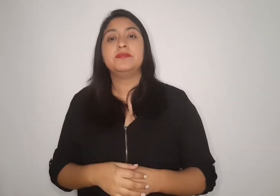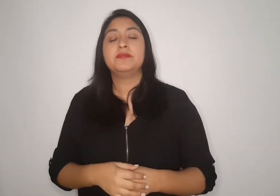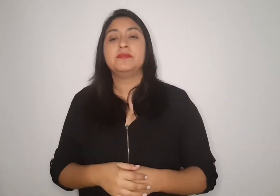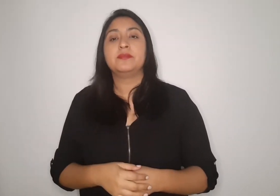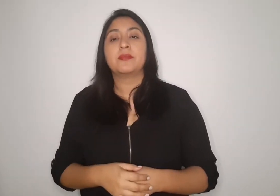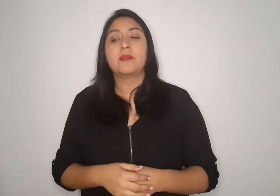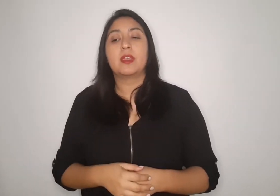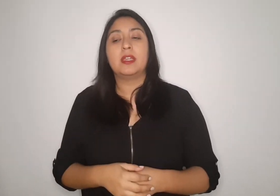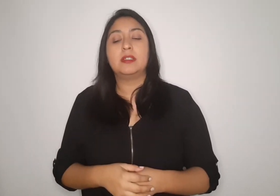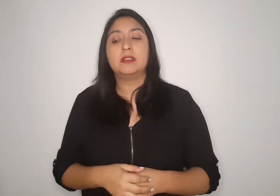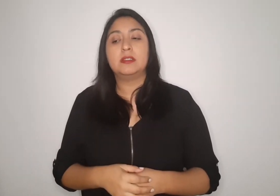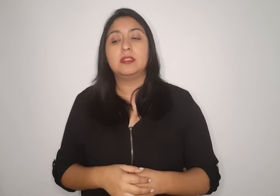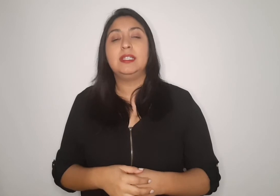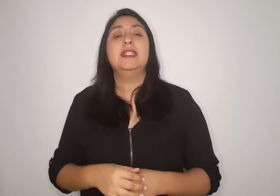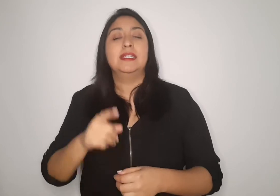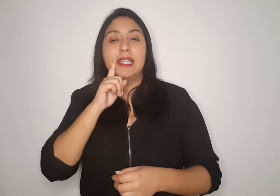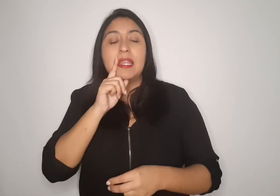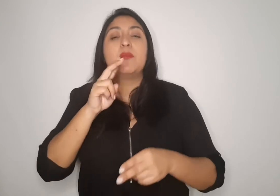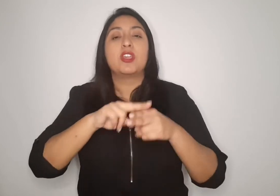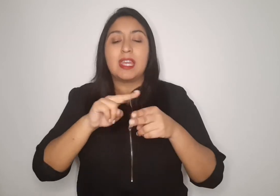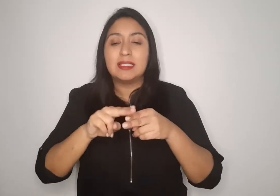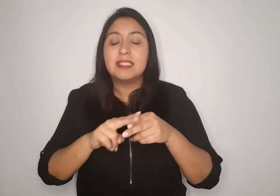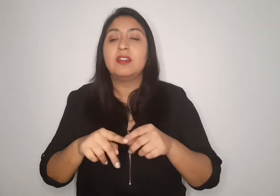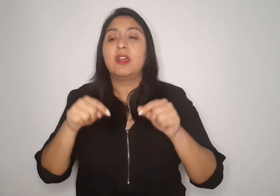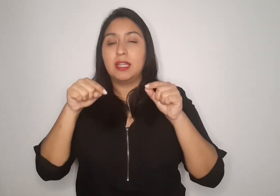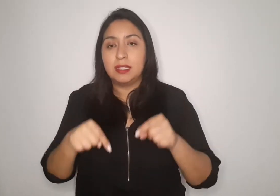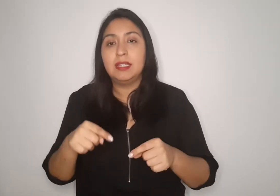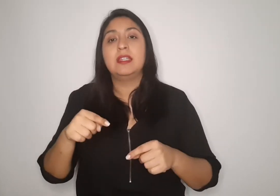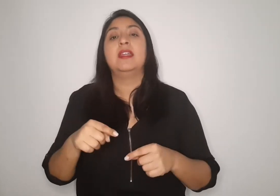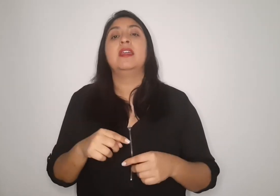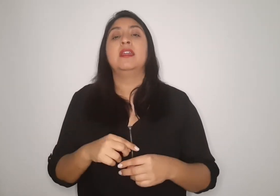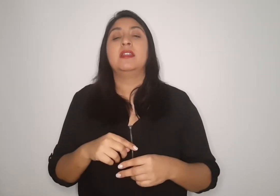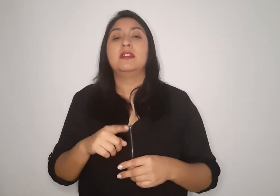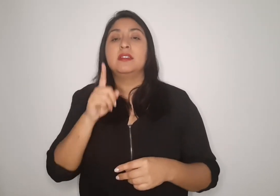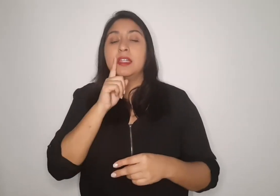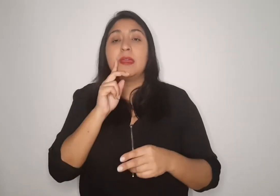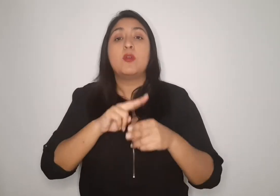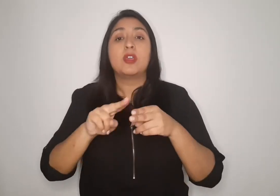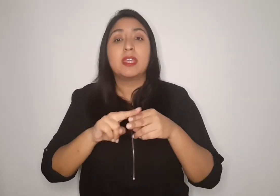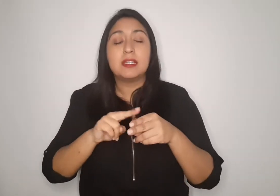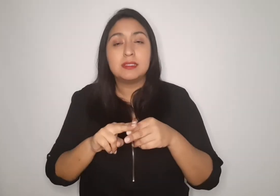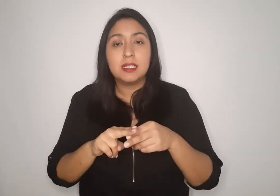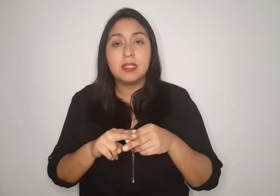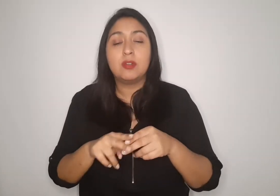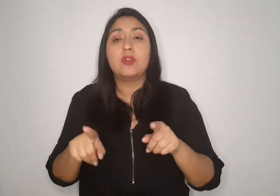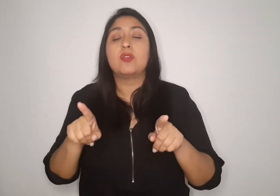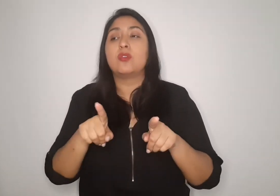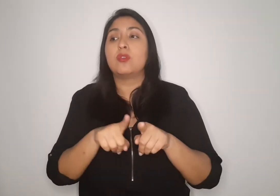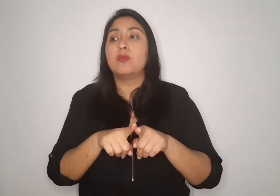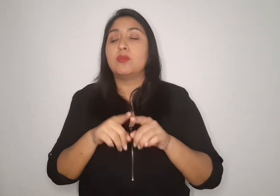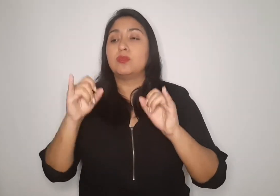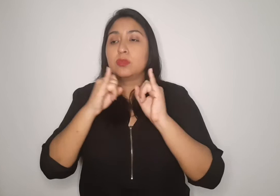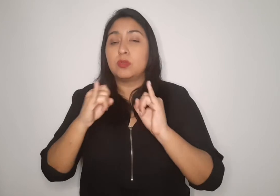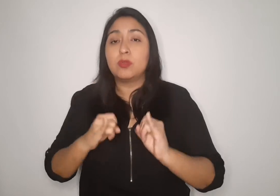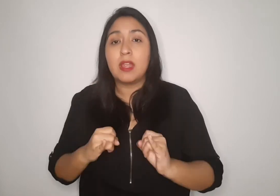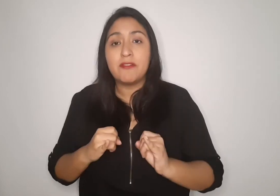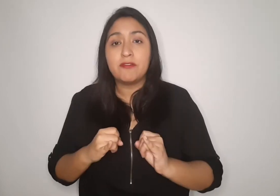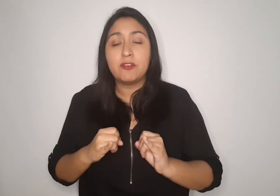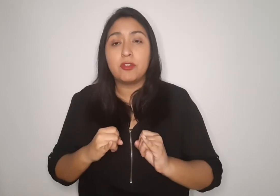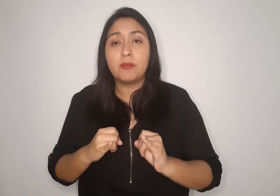y dije, esto hay que hacerlo acá, pero hay que hacerlo como un acto de parlamento, porque basta de que Chile, el